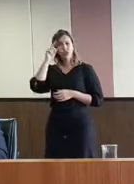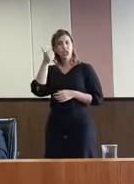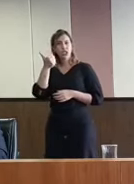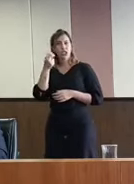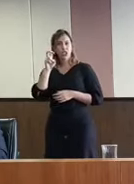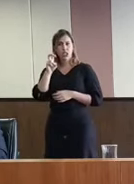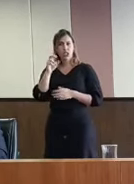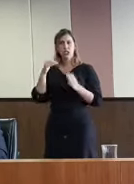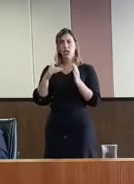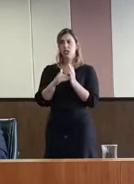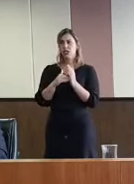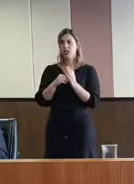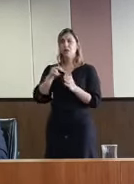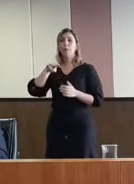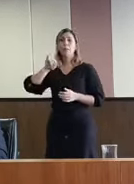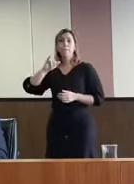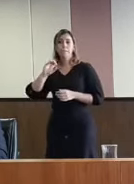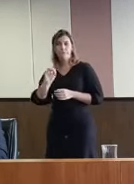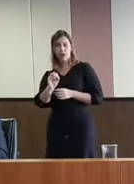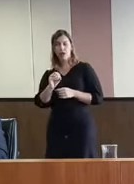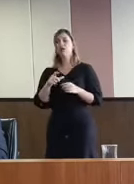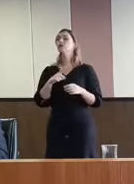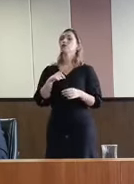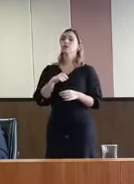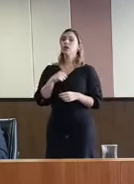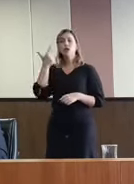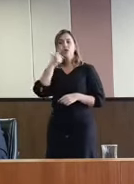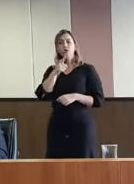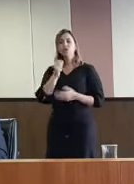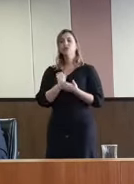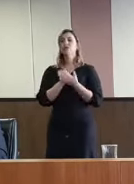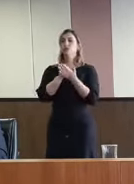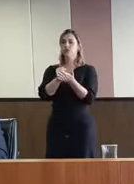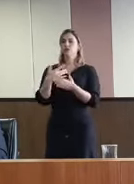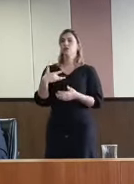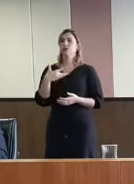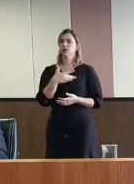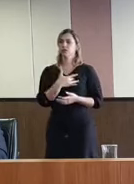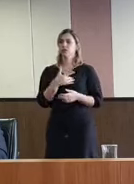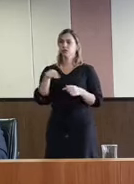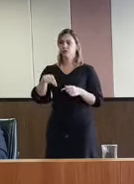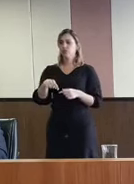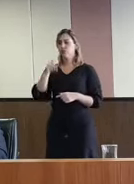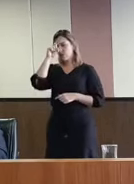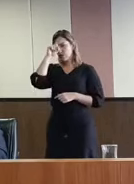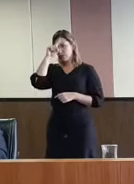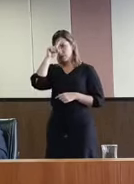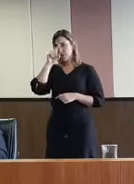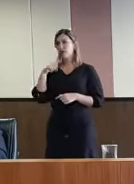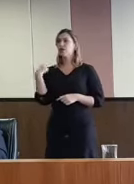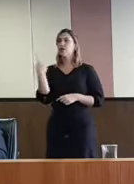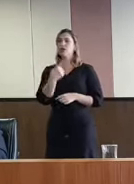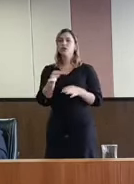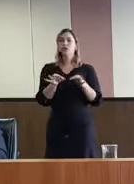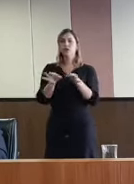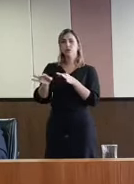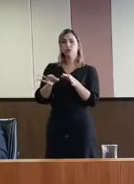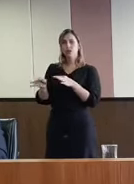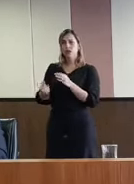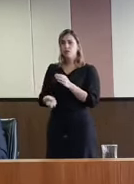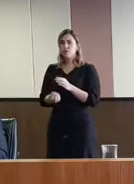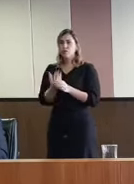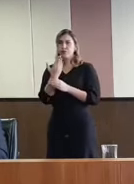abril e a primeira quinzena do mês de maio, nós temos a capacidade nossa máxima instalada. Nós estamos fazendo um plano